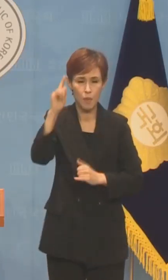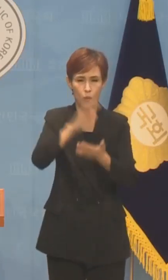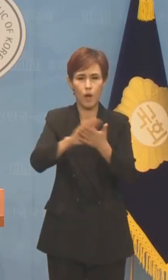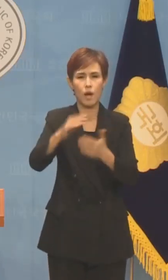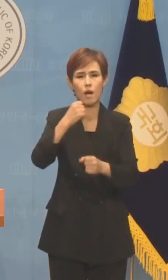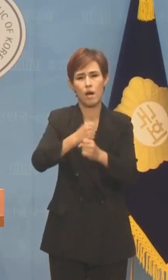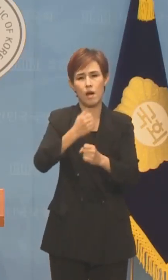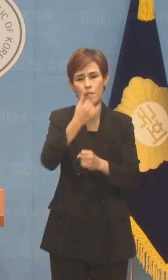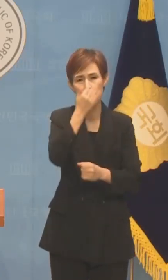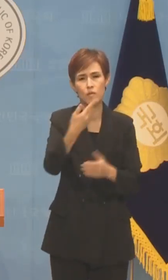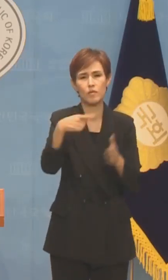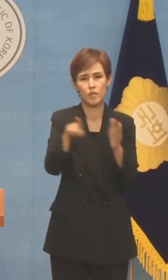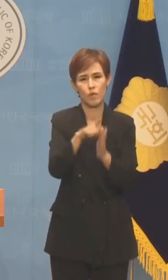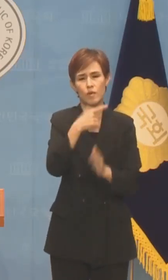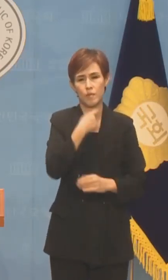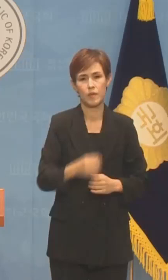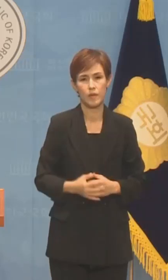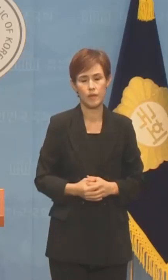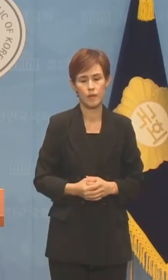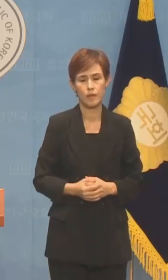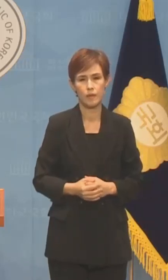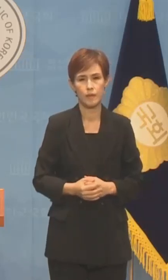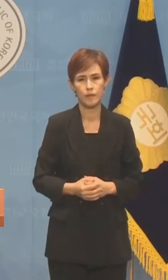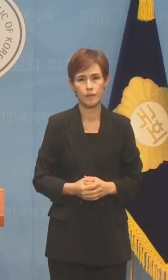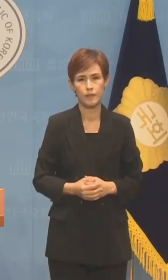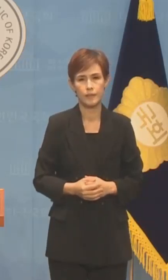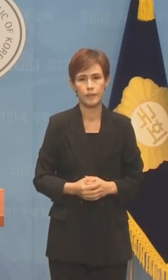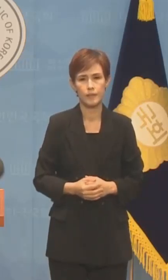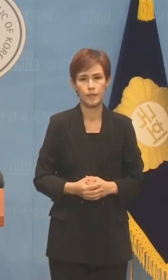있기를 바랍니다. 두 번째입니다.